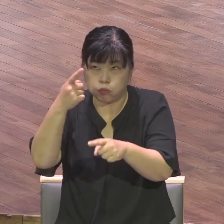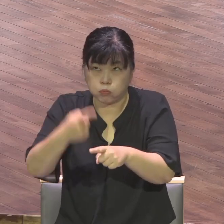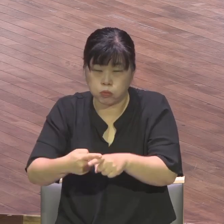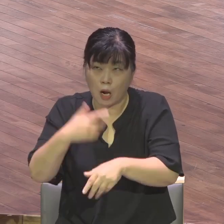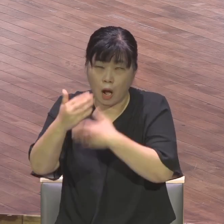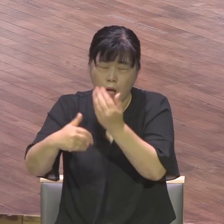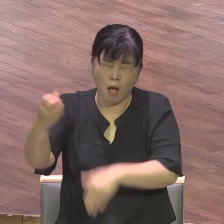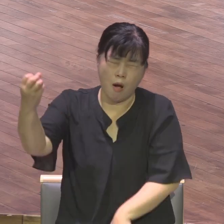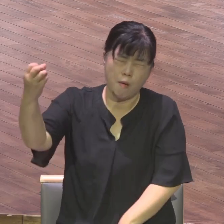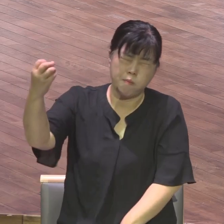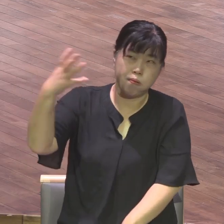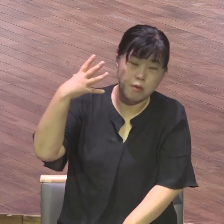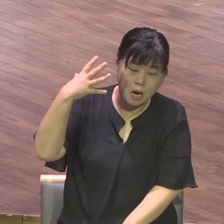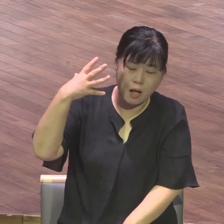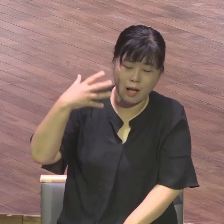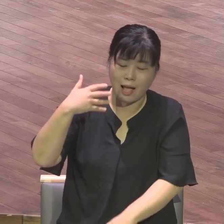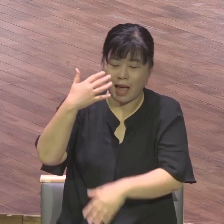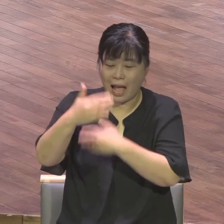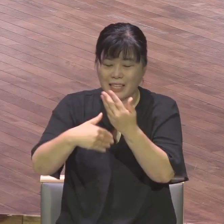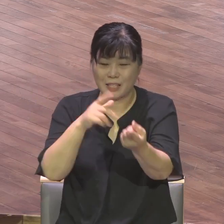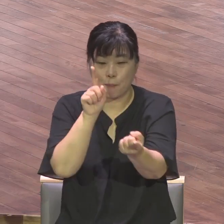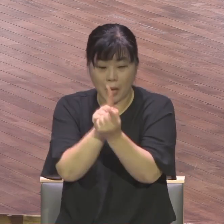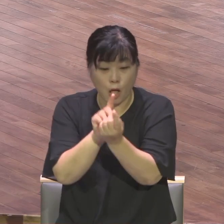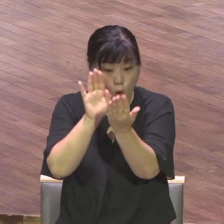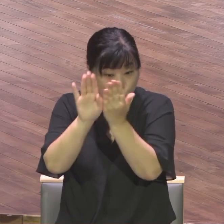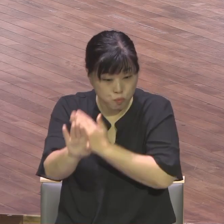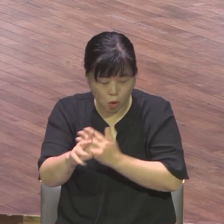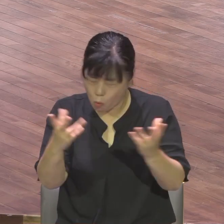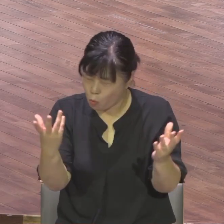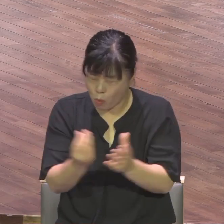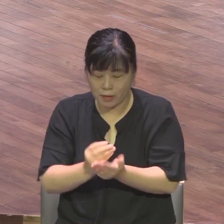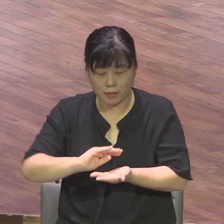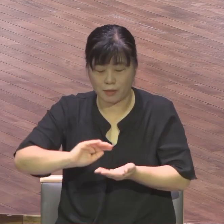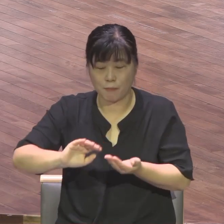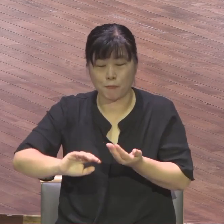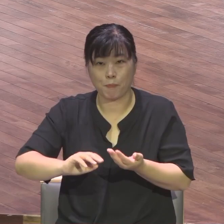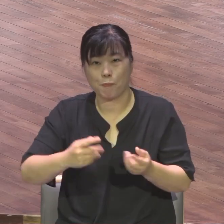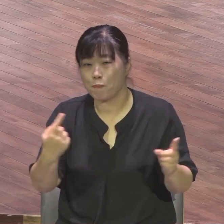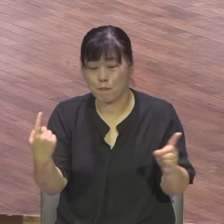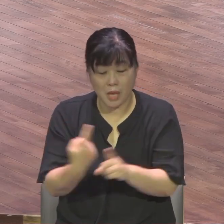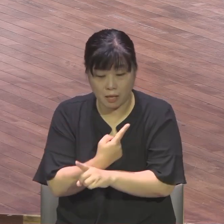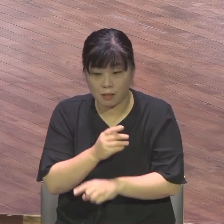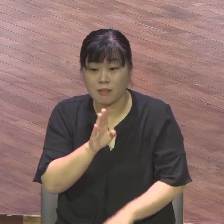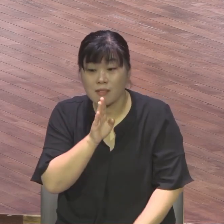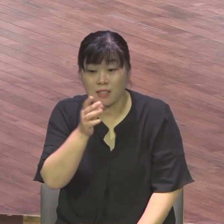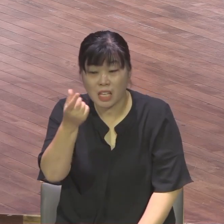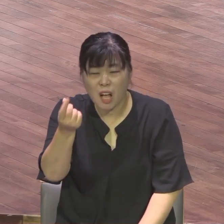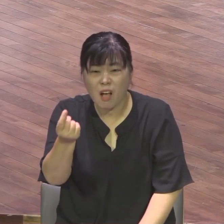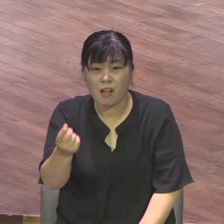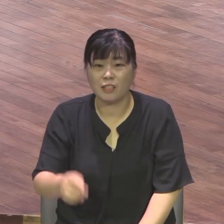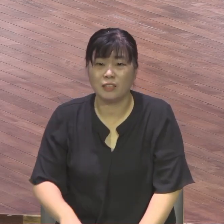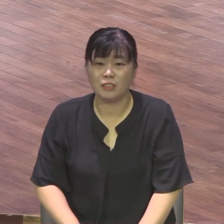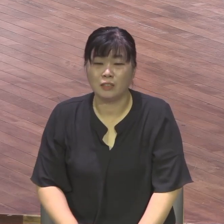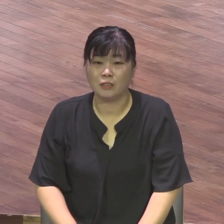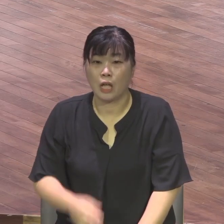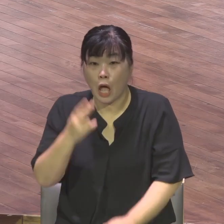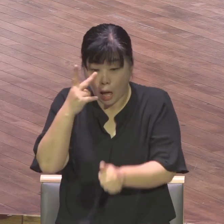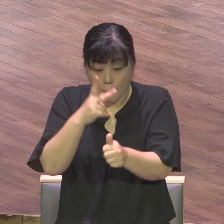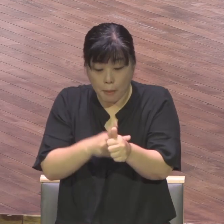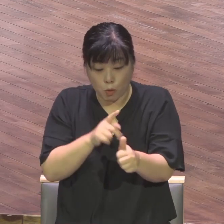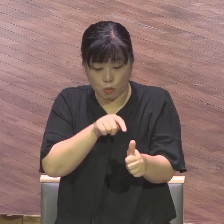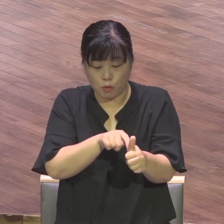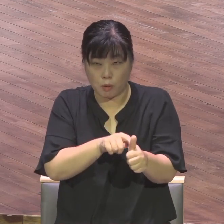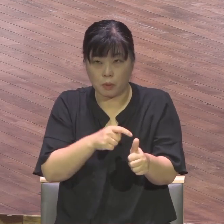혈안이 되었던 이 사울. 이 사울은요, 자기가 하는 이 일이 하나님이